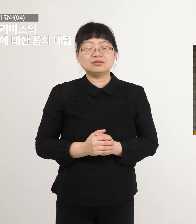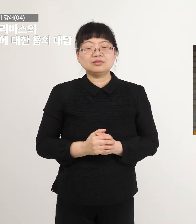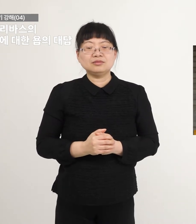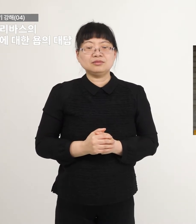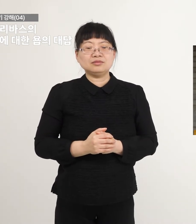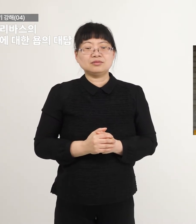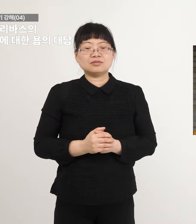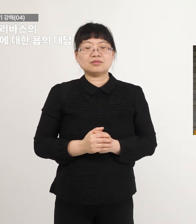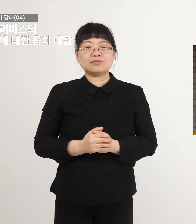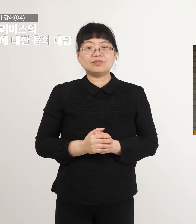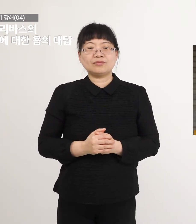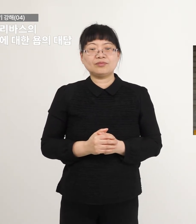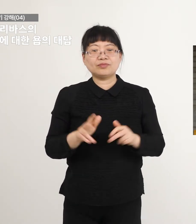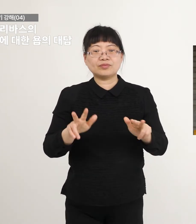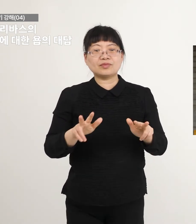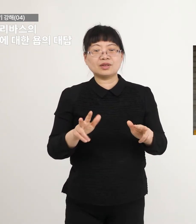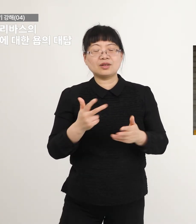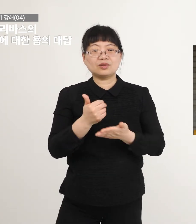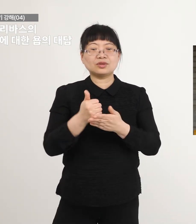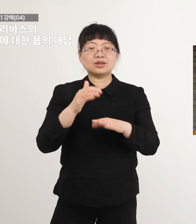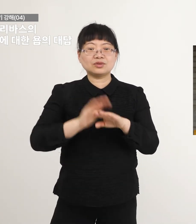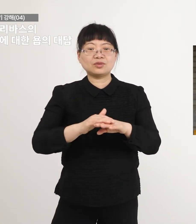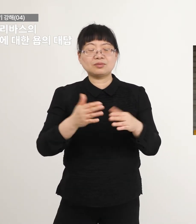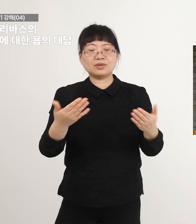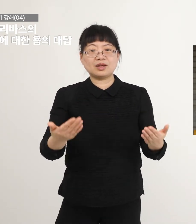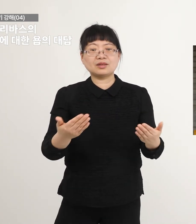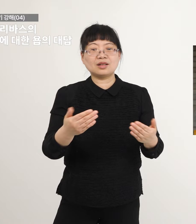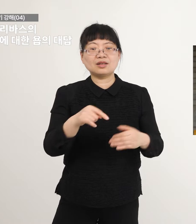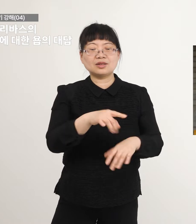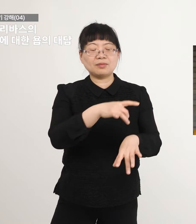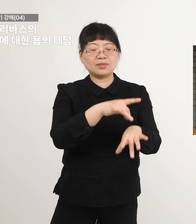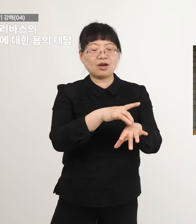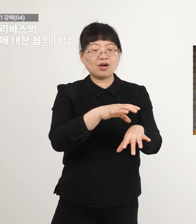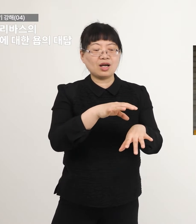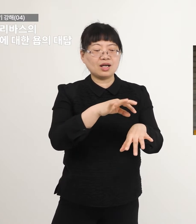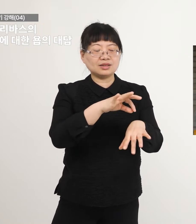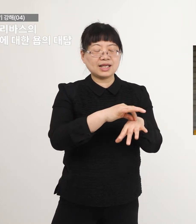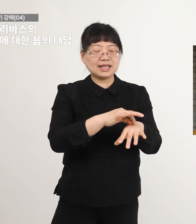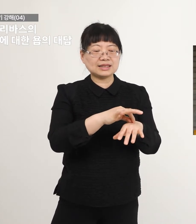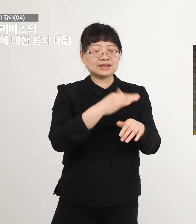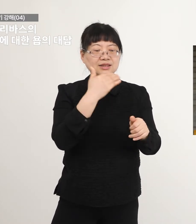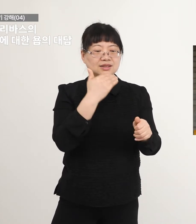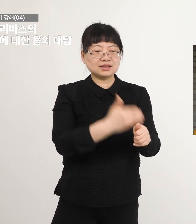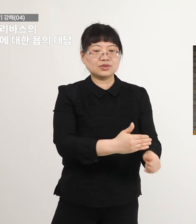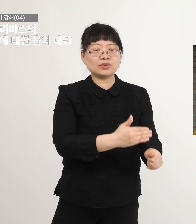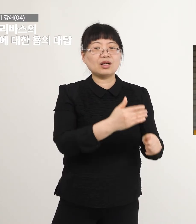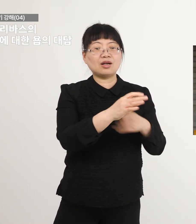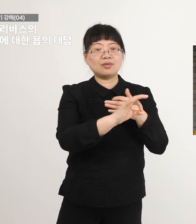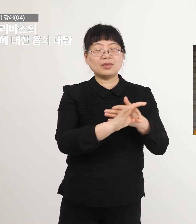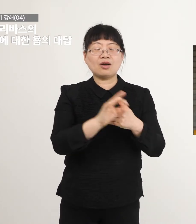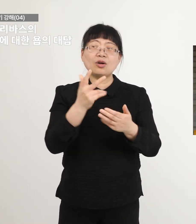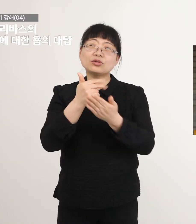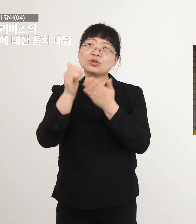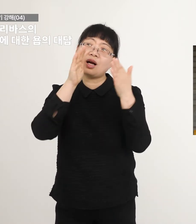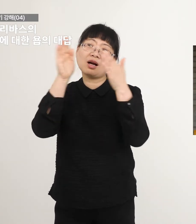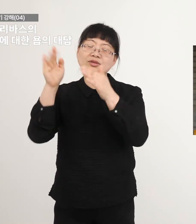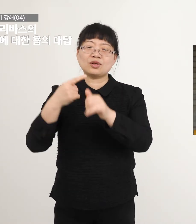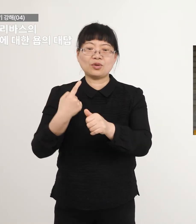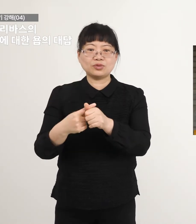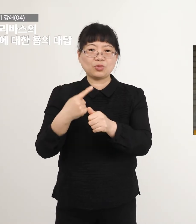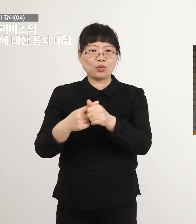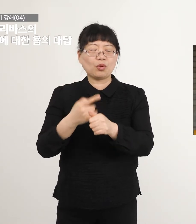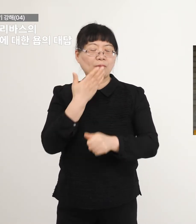같이 시작. 이제 주의 손을 펴서 그의 뼈와 살을 치소서. 그리하시면 틀림없이 주를 향하여